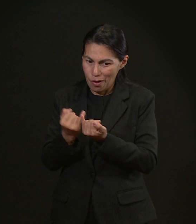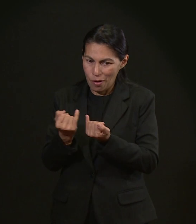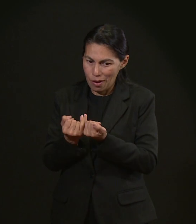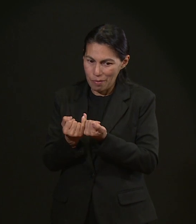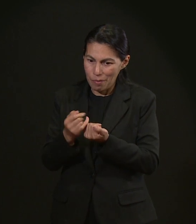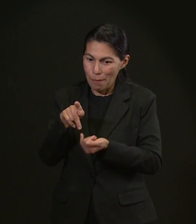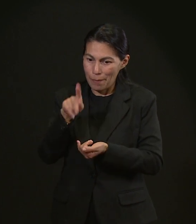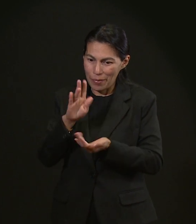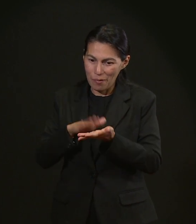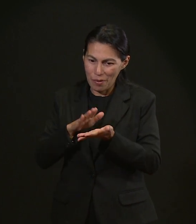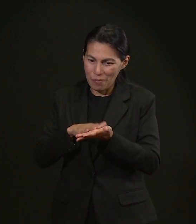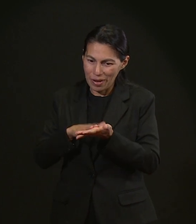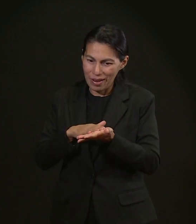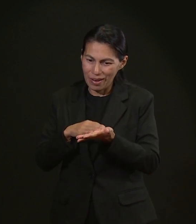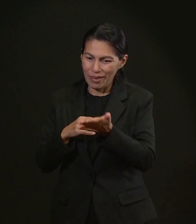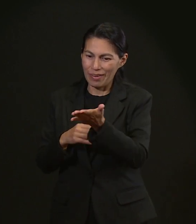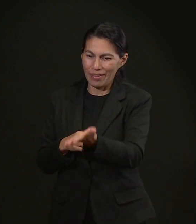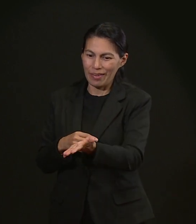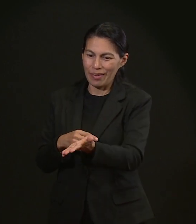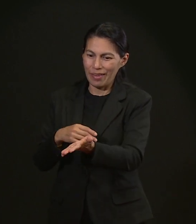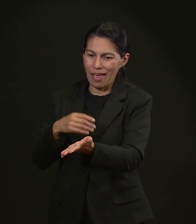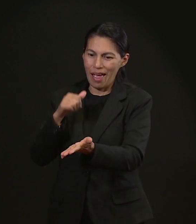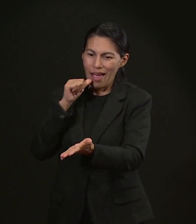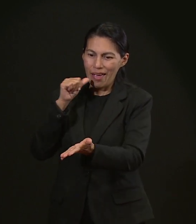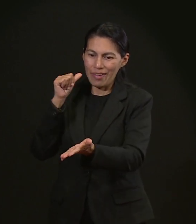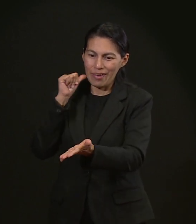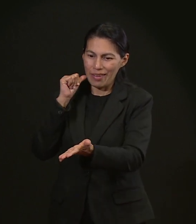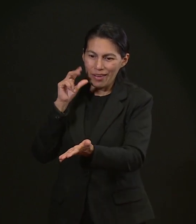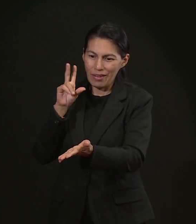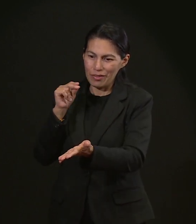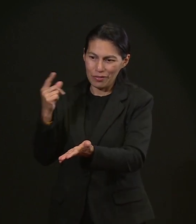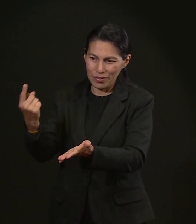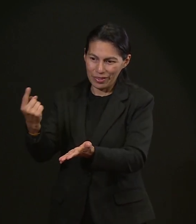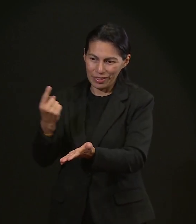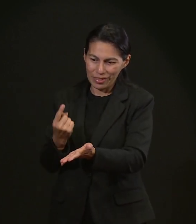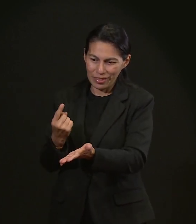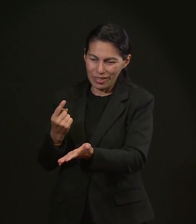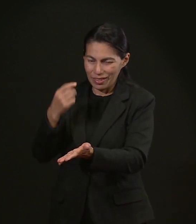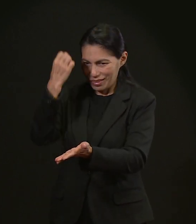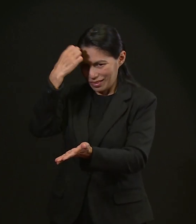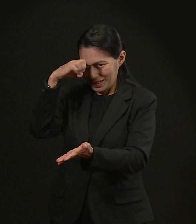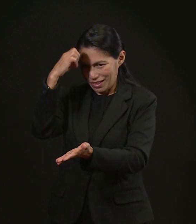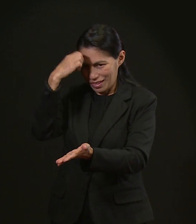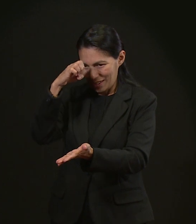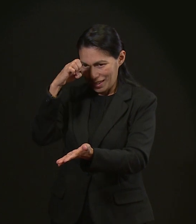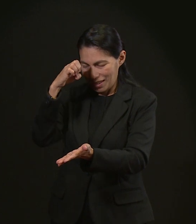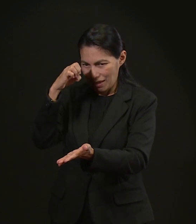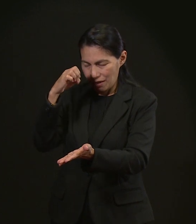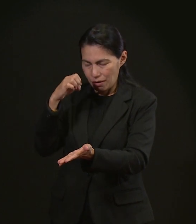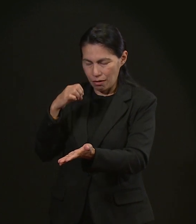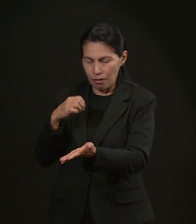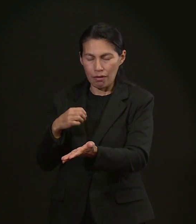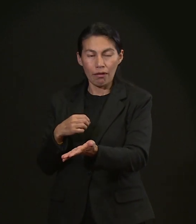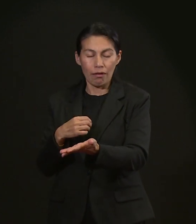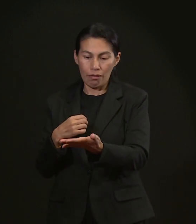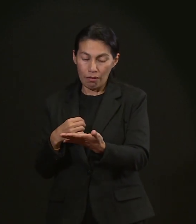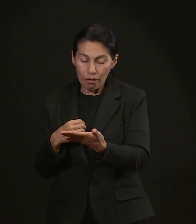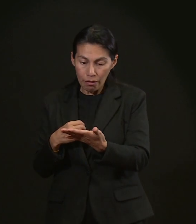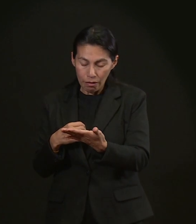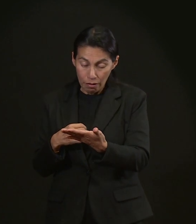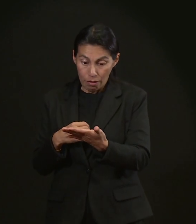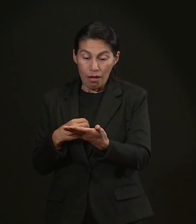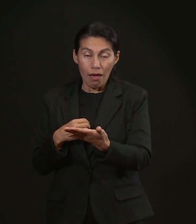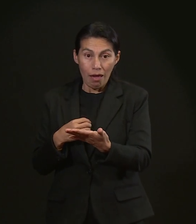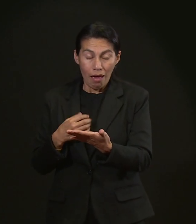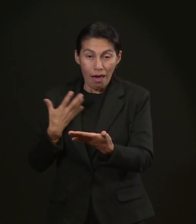nota aparte que decía te extrañe ayer que no viniste algo así no recuerdo bien y entonces ella